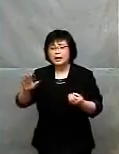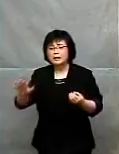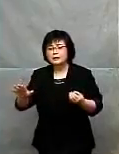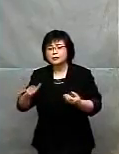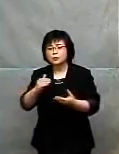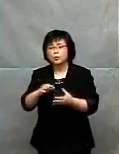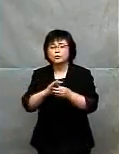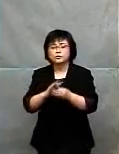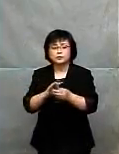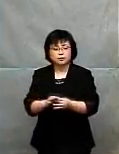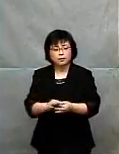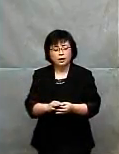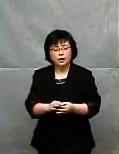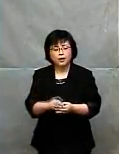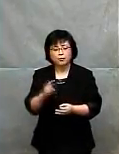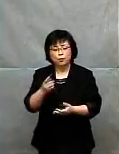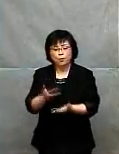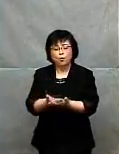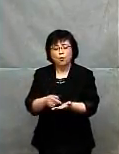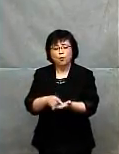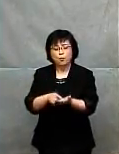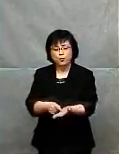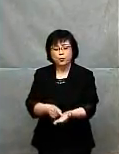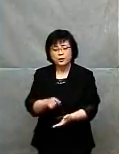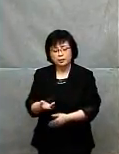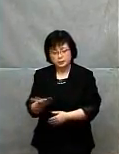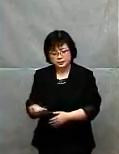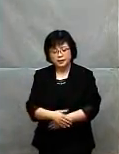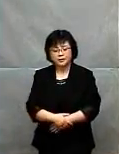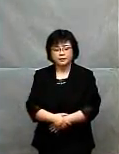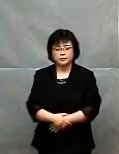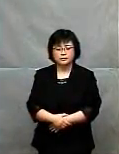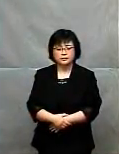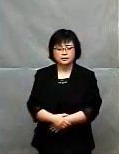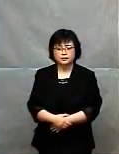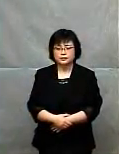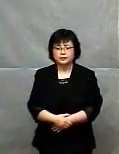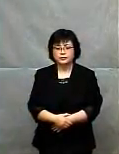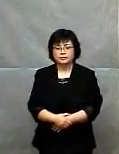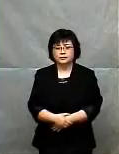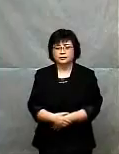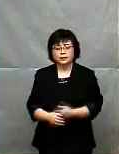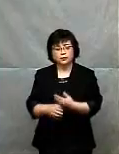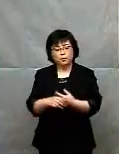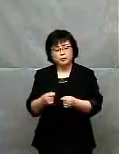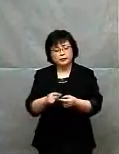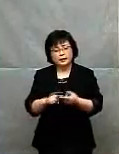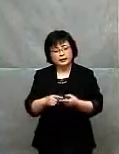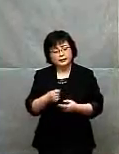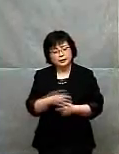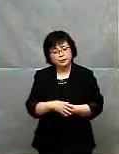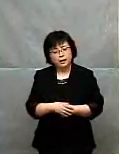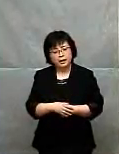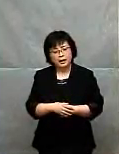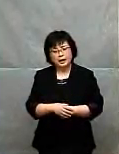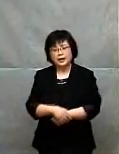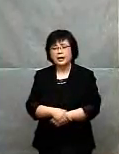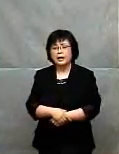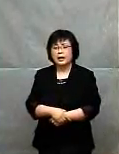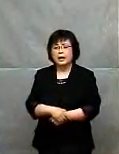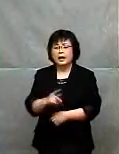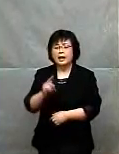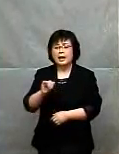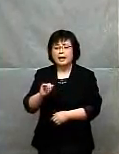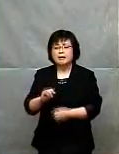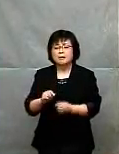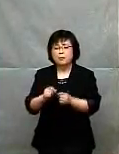関しては知事はどのように求めていかれるというお考えでしょうか。 求めていく、 はい、例えば具体的に言えば家計問題であるとか、自衛